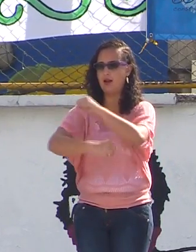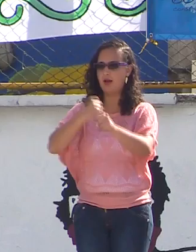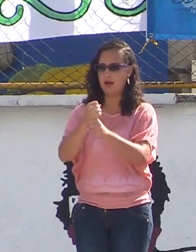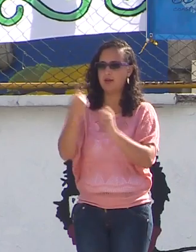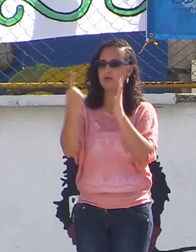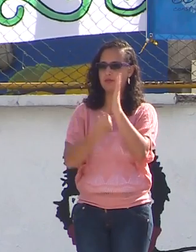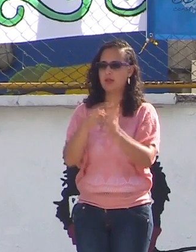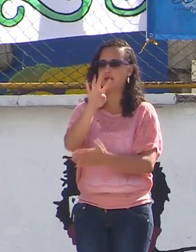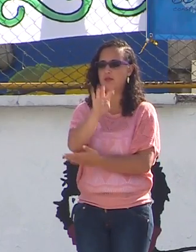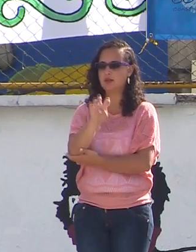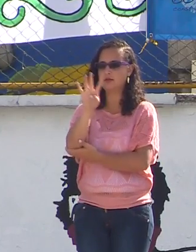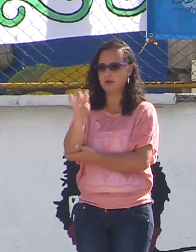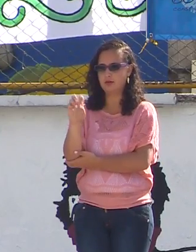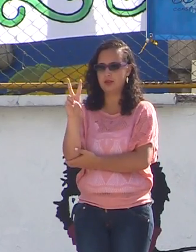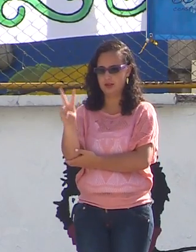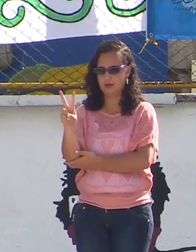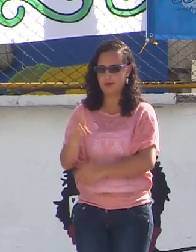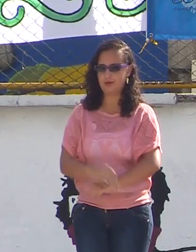de 1992.